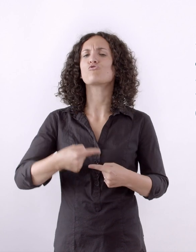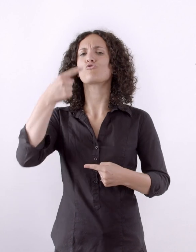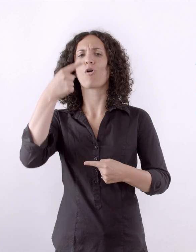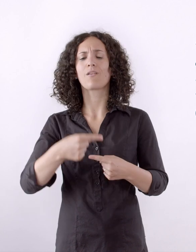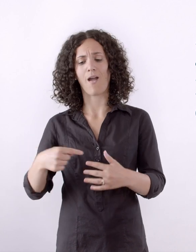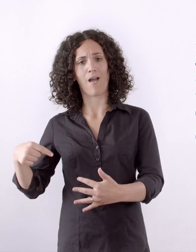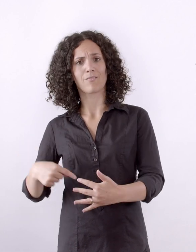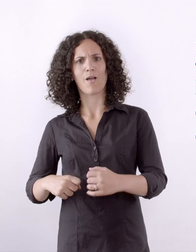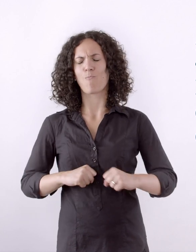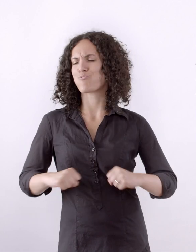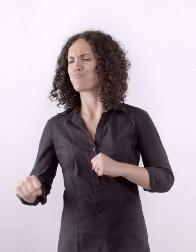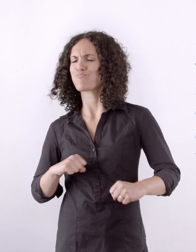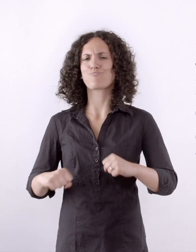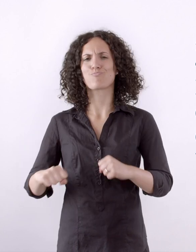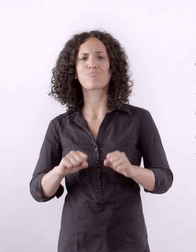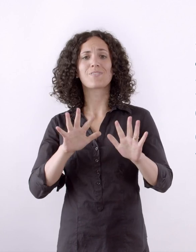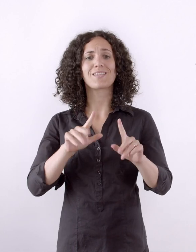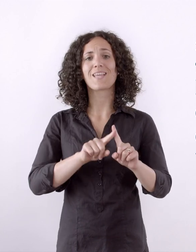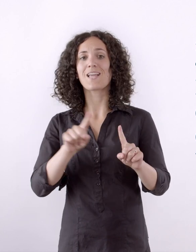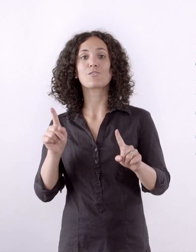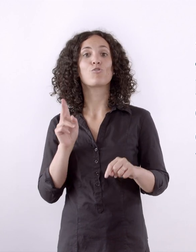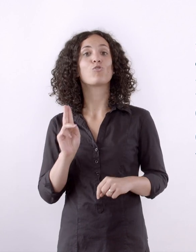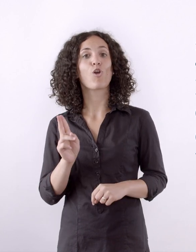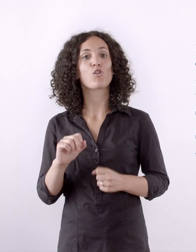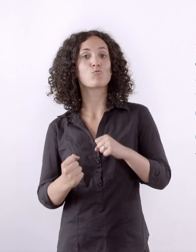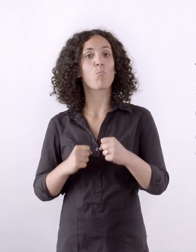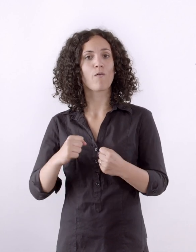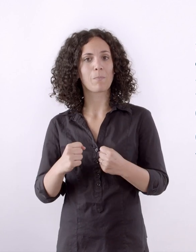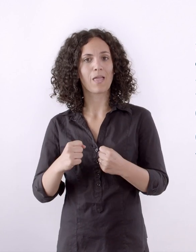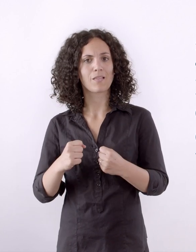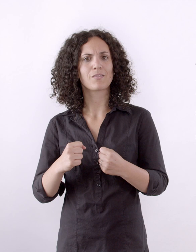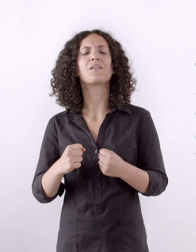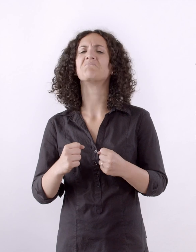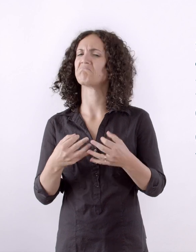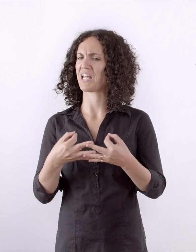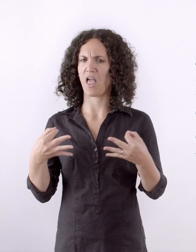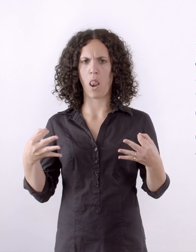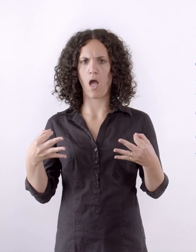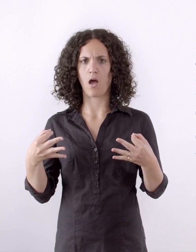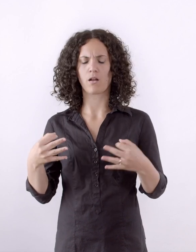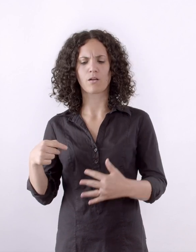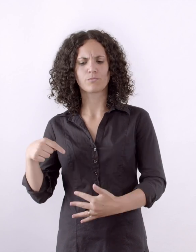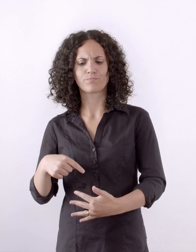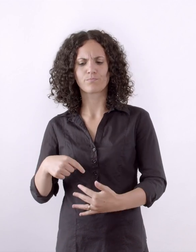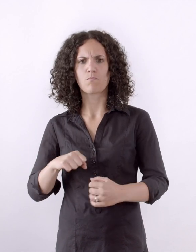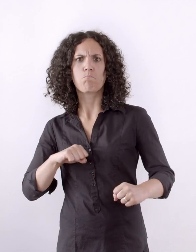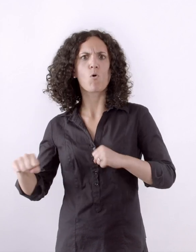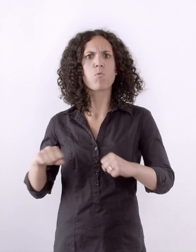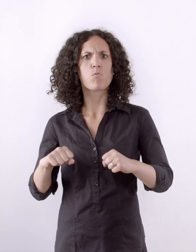dei movimenti del piccolo o se hai la sensazione che si comporti in modo molto diverso dal solito. Sono da considerarsi